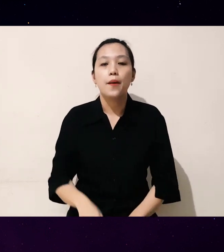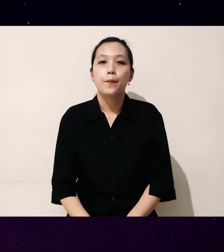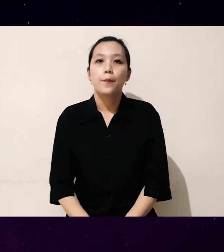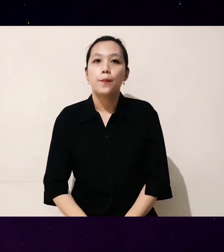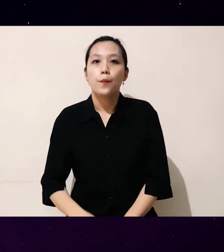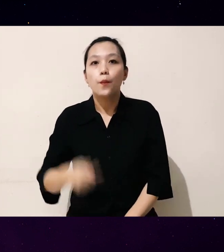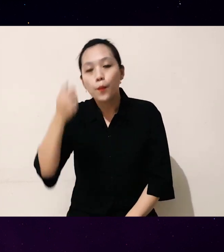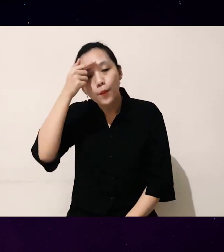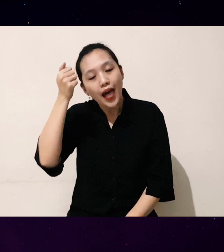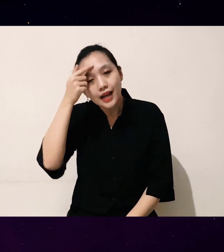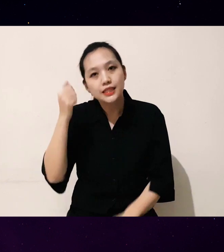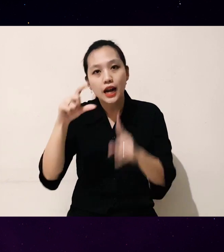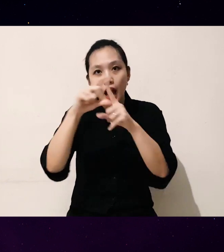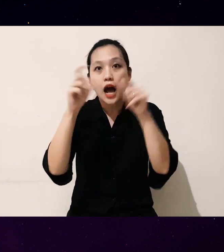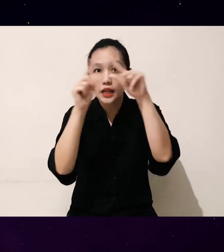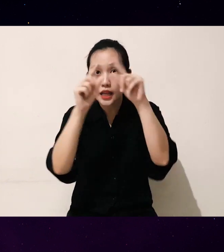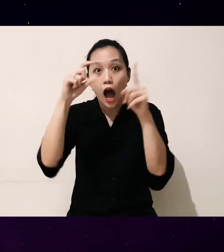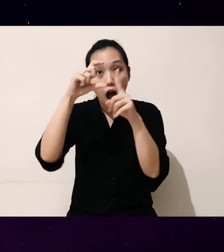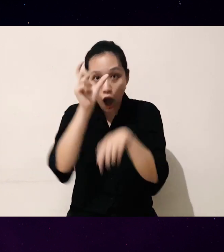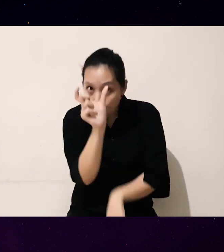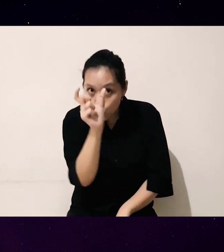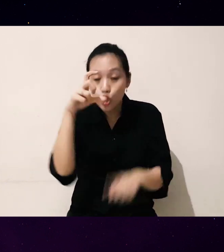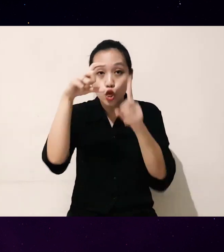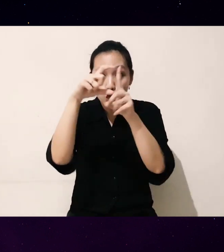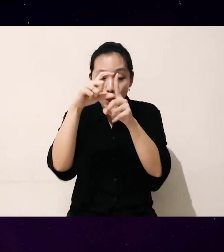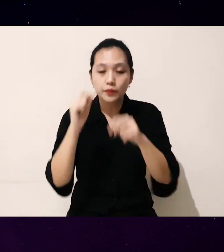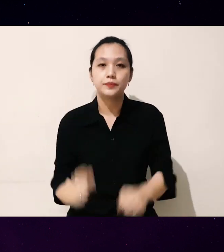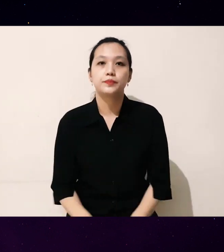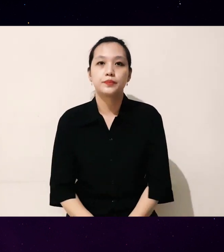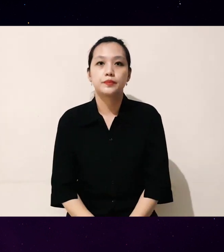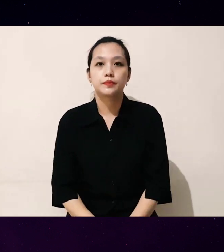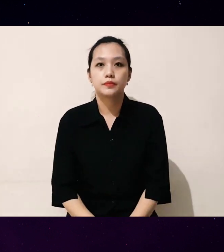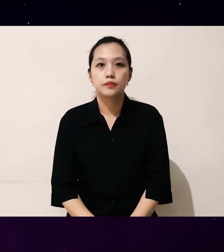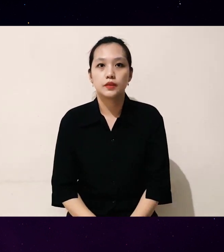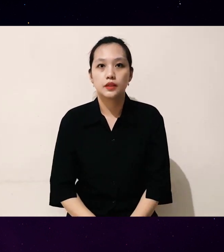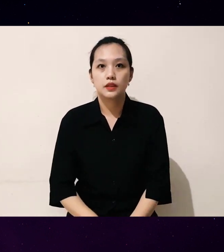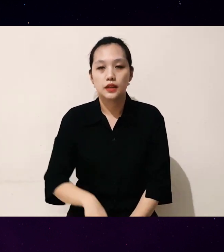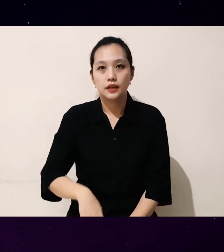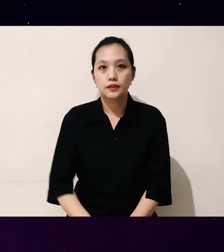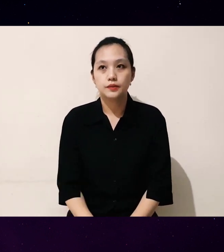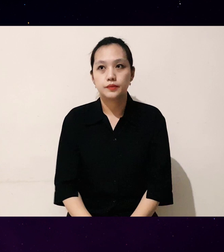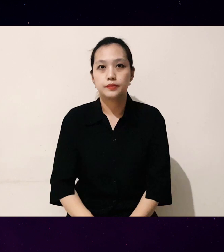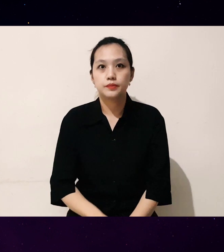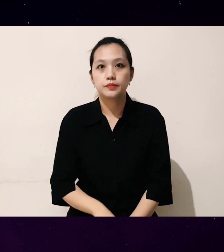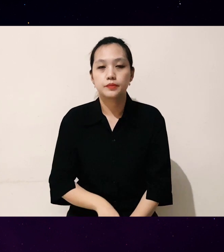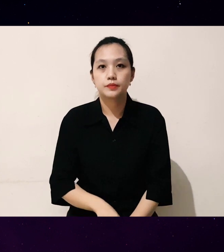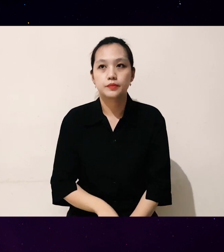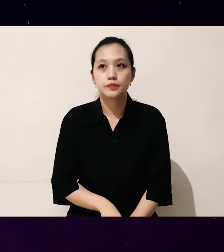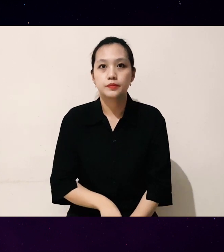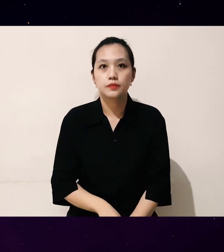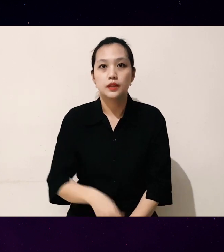Daud. Mengapa Tuhan ingin kita belajar dari Raja Daud? Di Kisah Rasul pasal 13 ayat